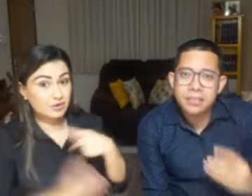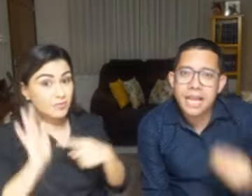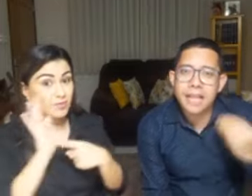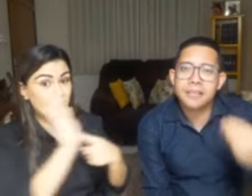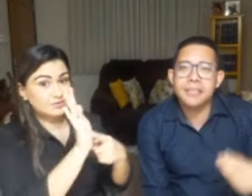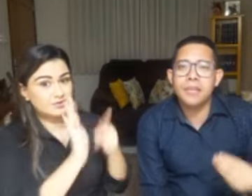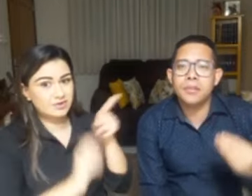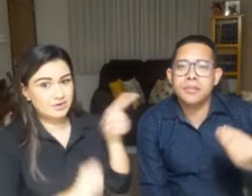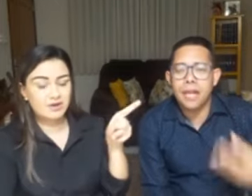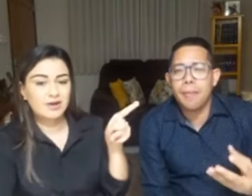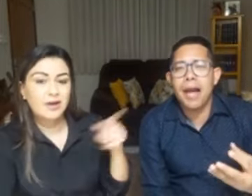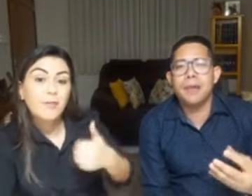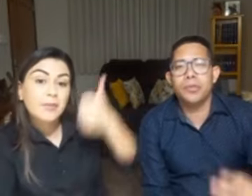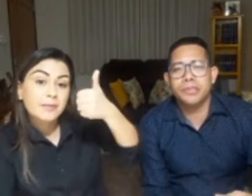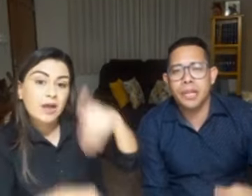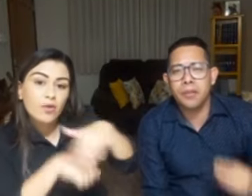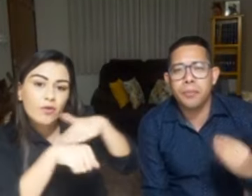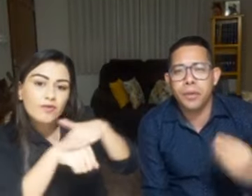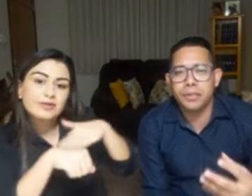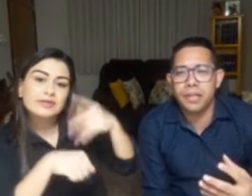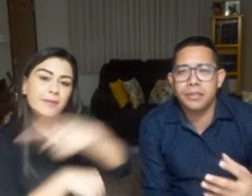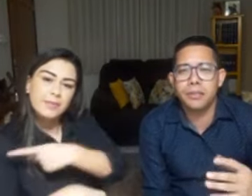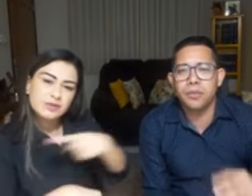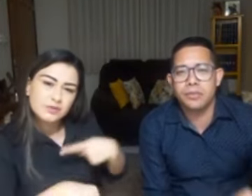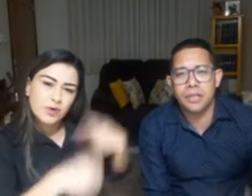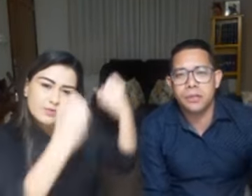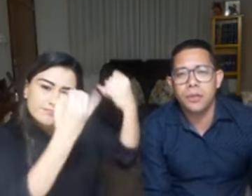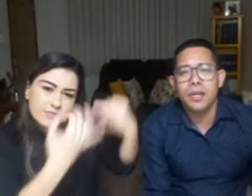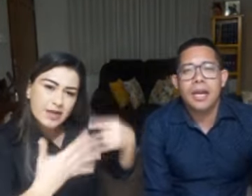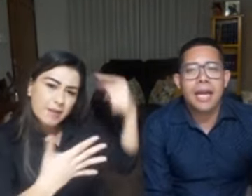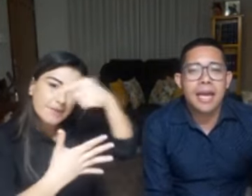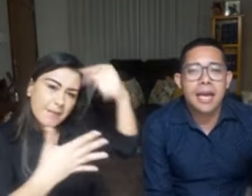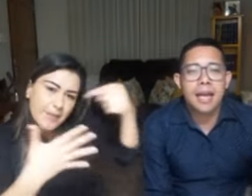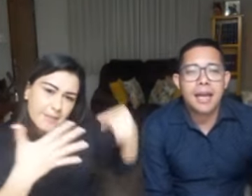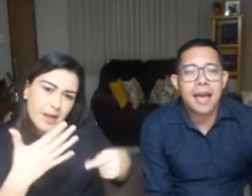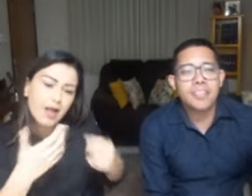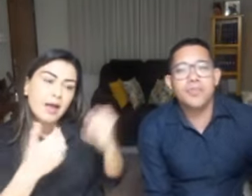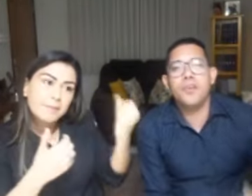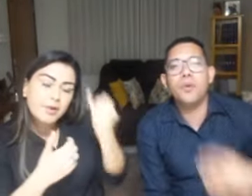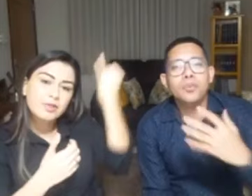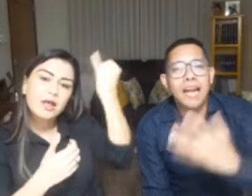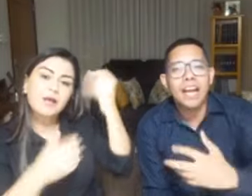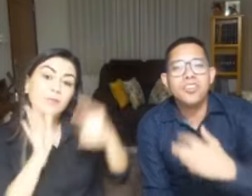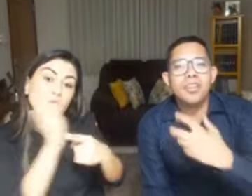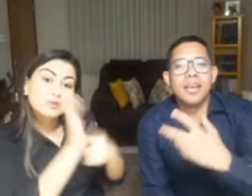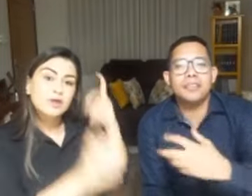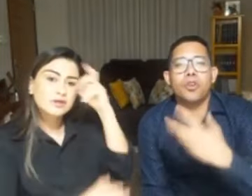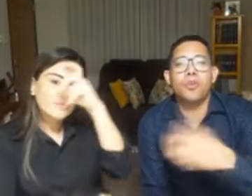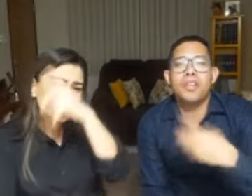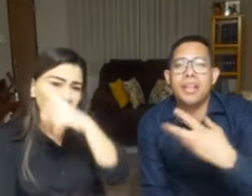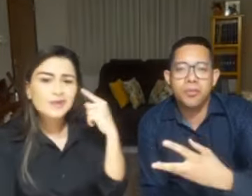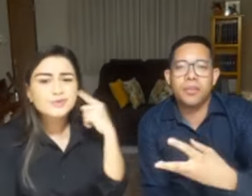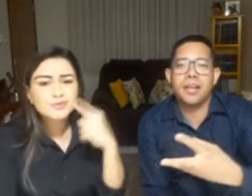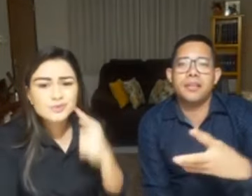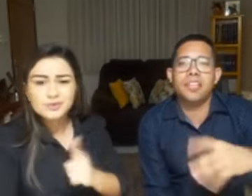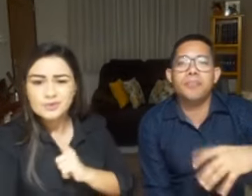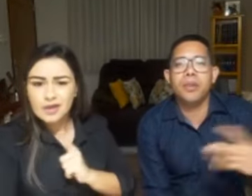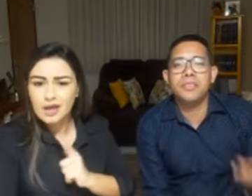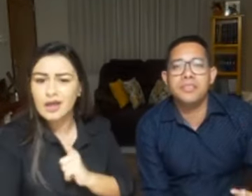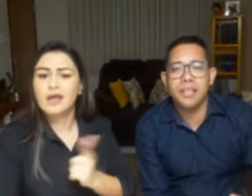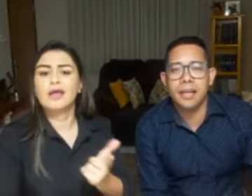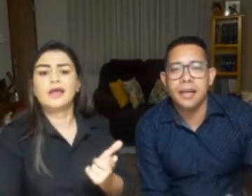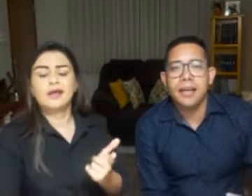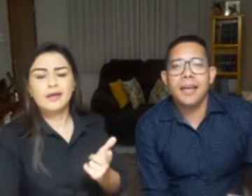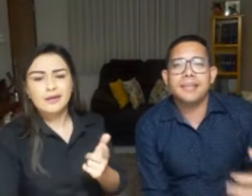você esclarecendo esse trabalho, mostrando a importância, mostrando as dificuldades que essa comunidade enfrenta, que